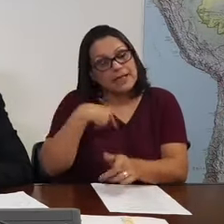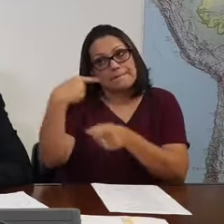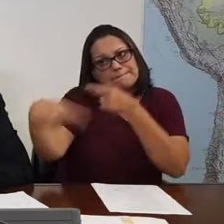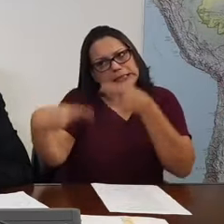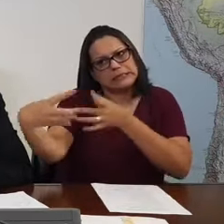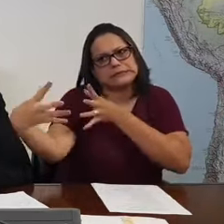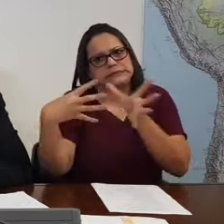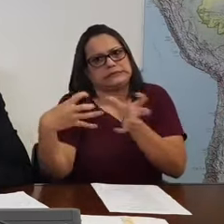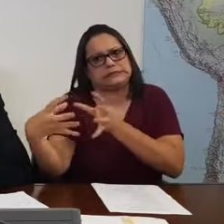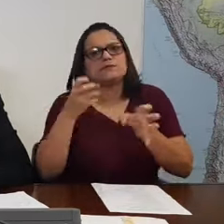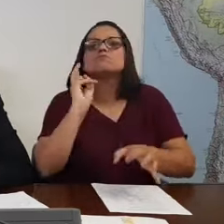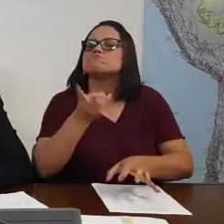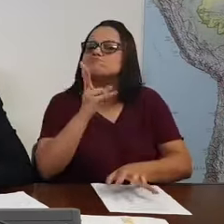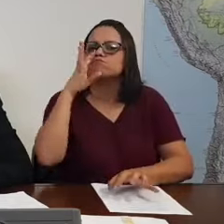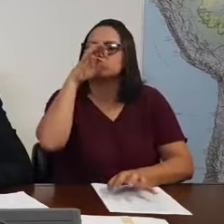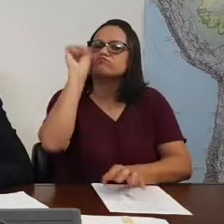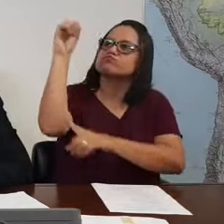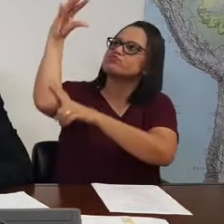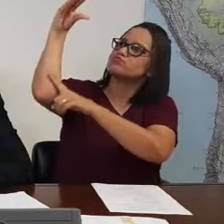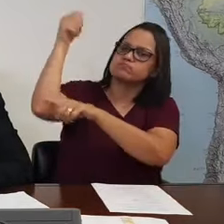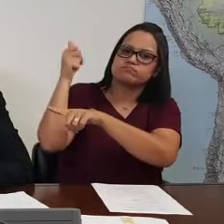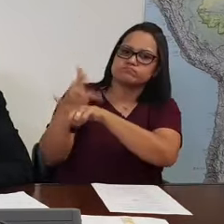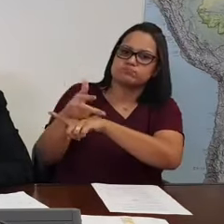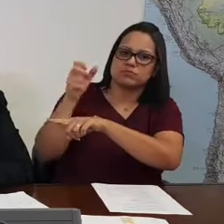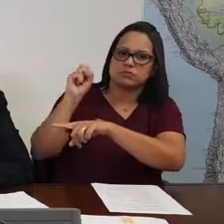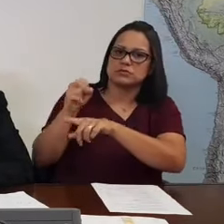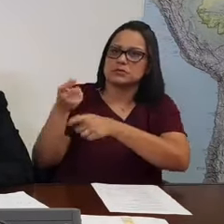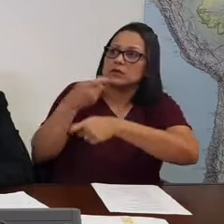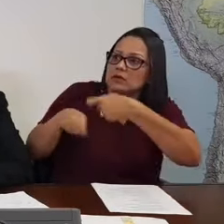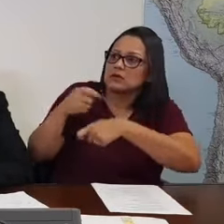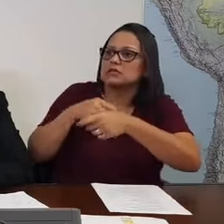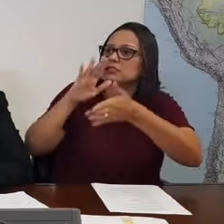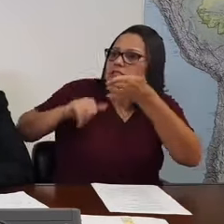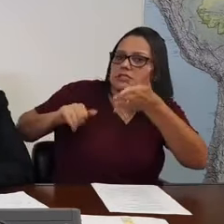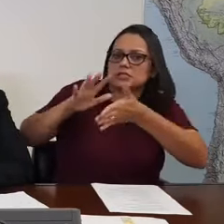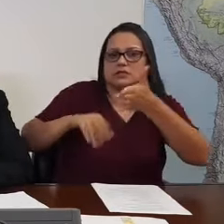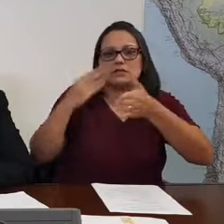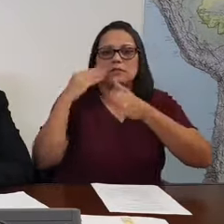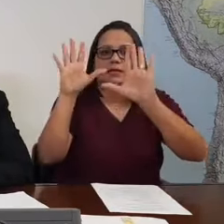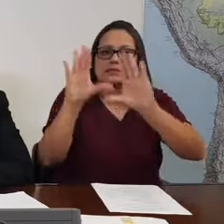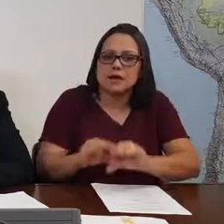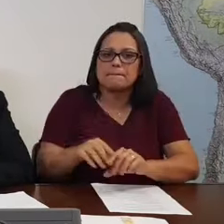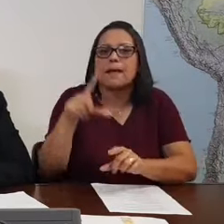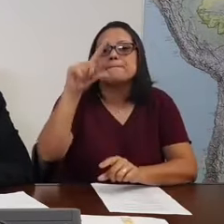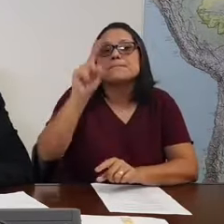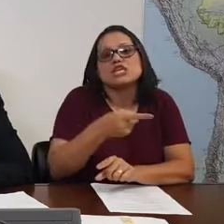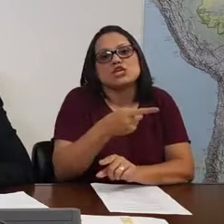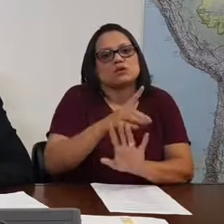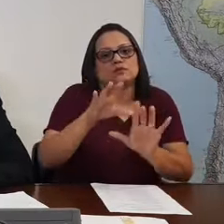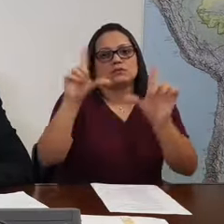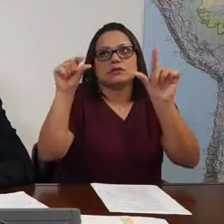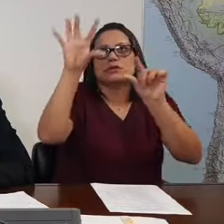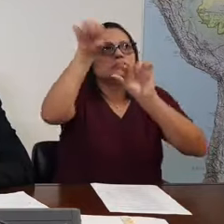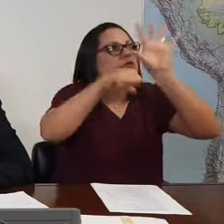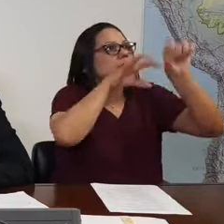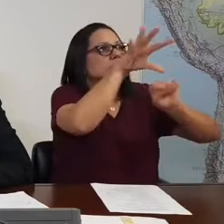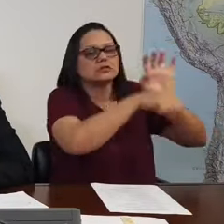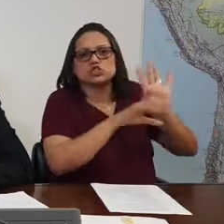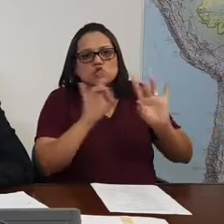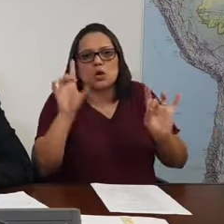com a justiça quer manter os radares. Nós estamos negociando, talvez aí passar para 1.000, reduzir para 1.000, fazendo o